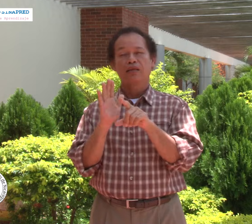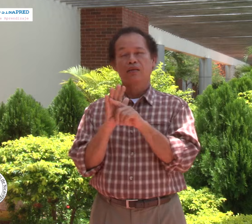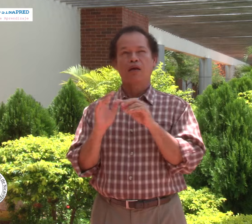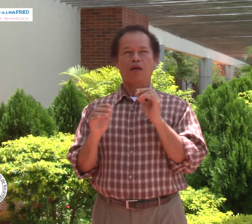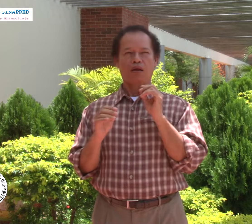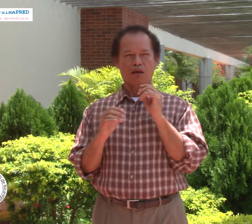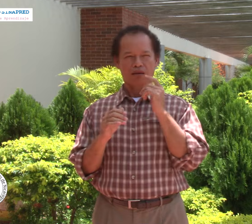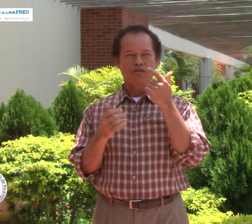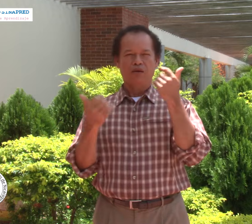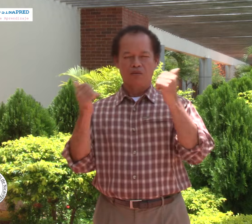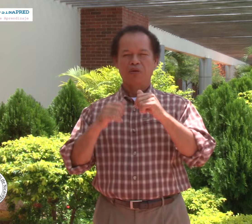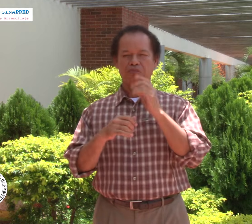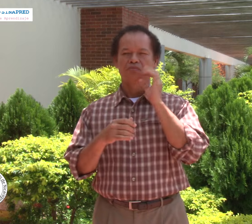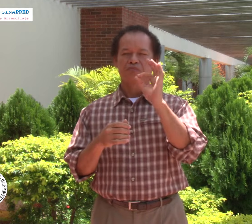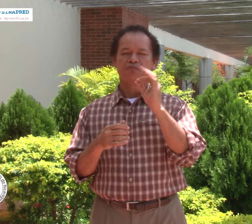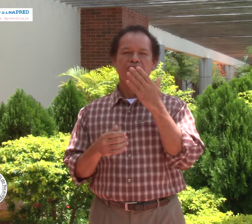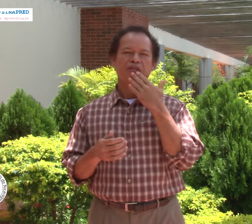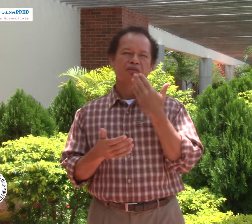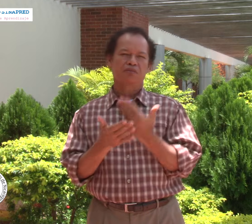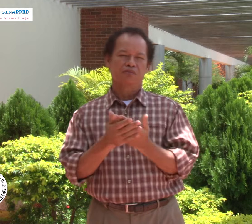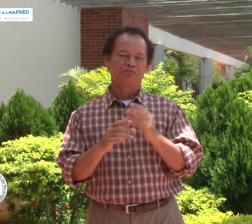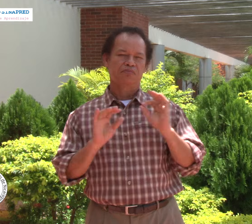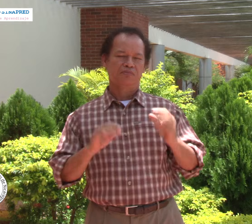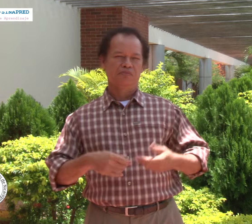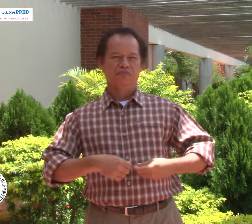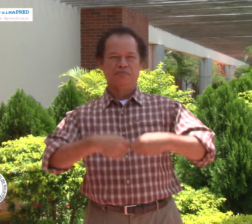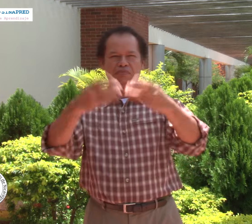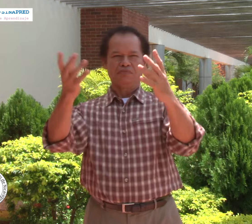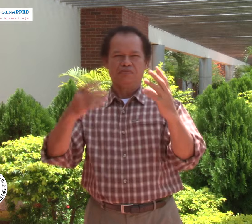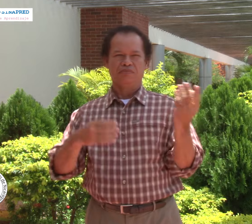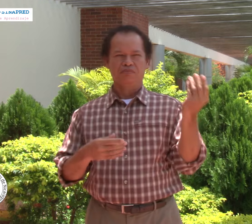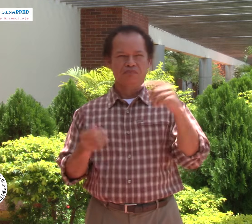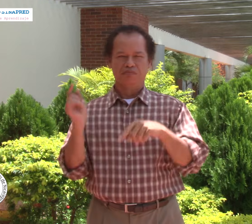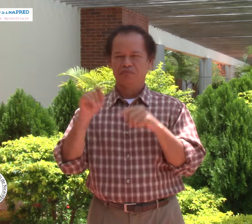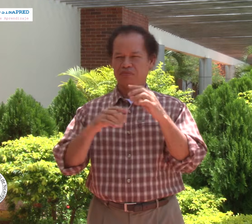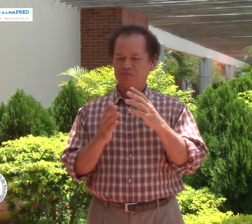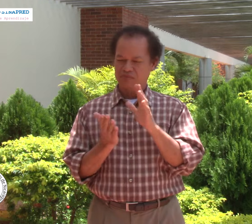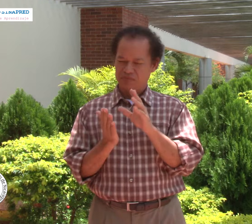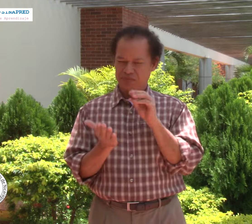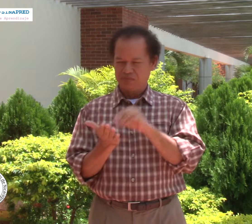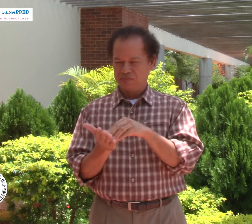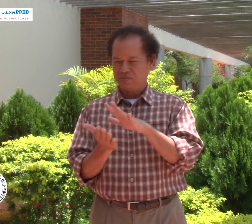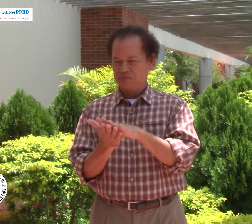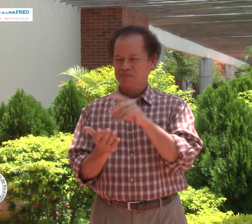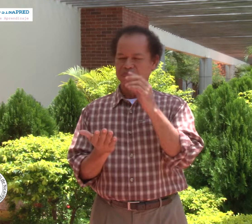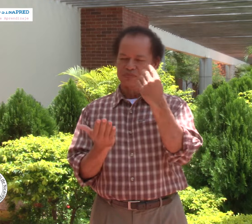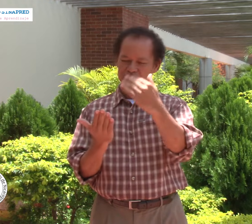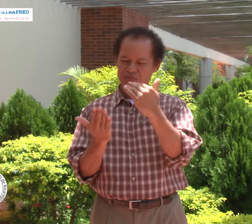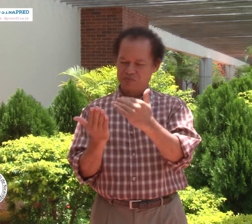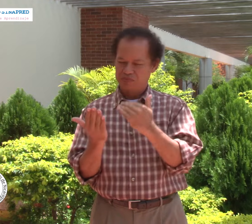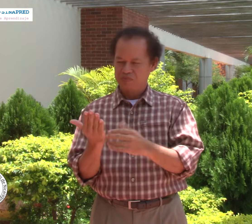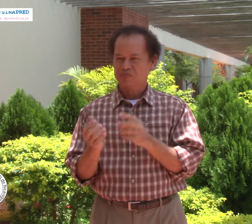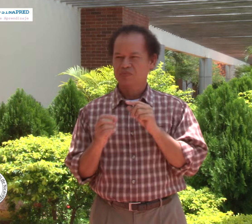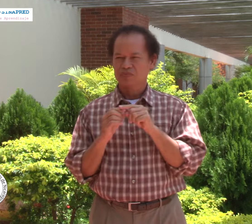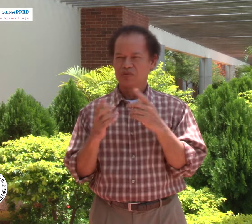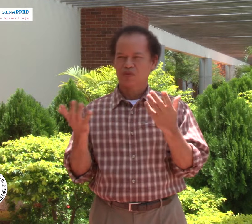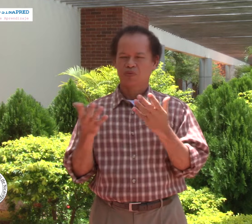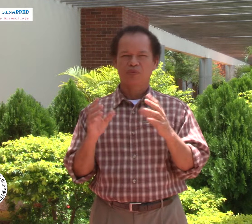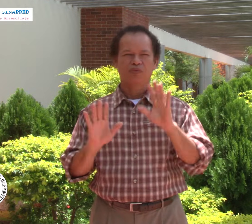utilizar intérpretes en los medios de comunicación, en la educación, y puedan integrarse a los diferentes niveles, tanto educativos